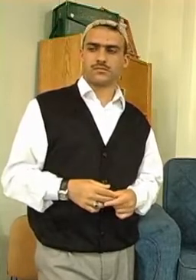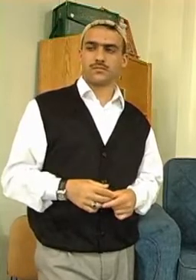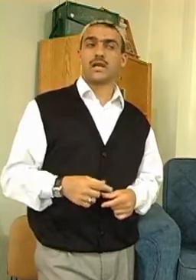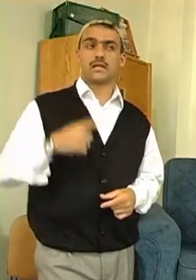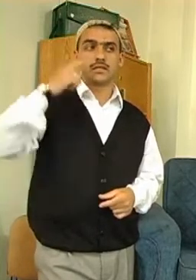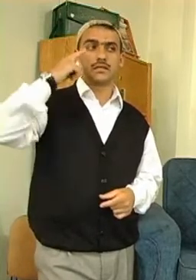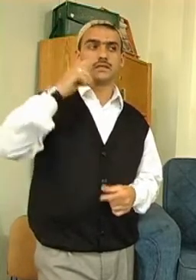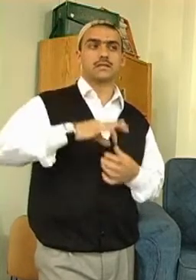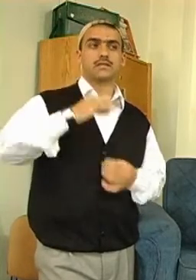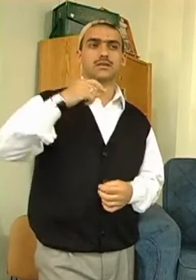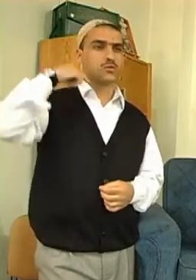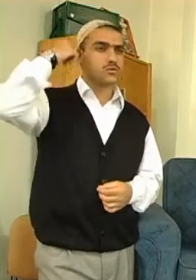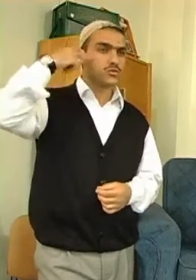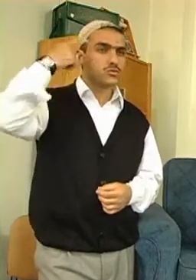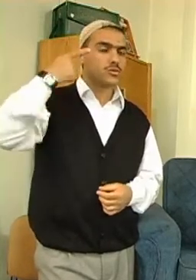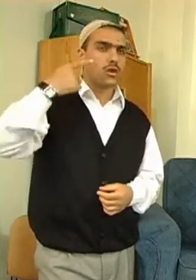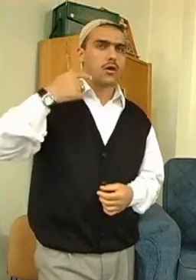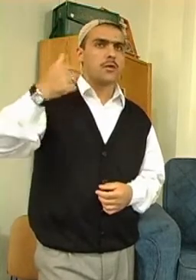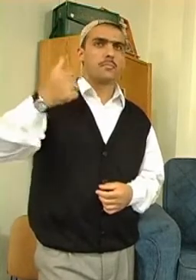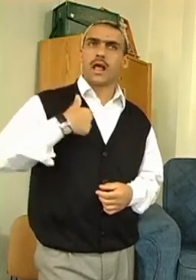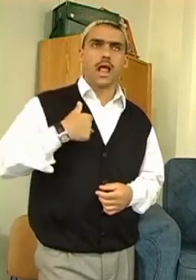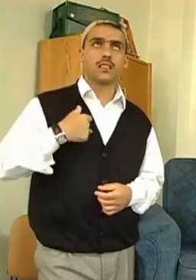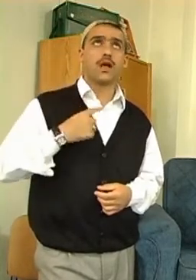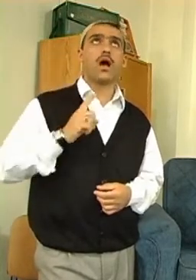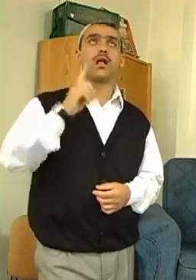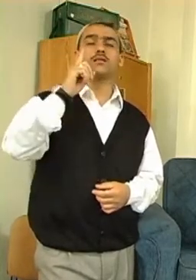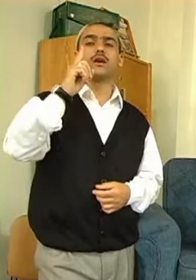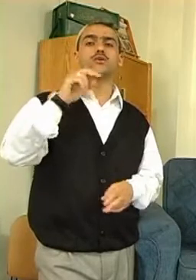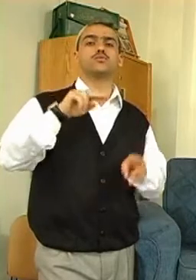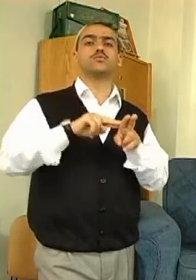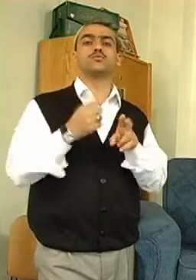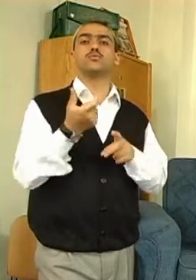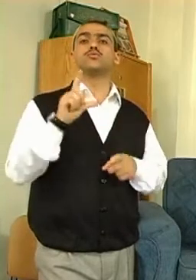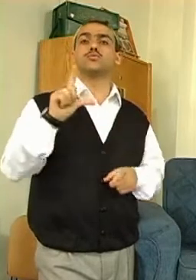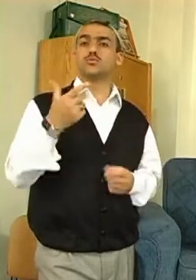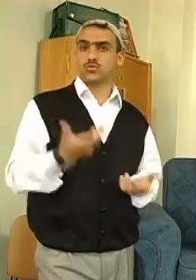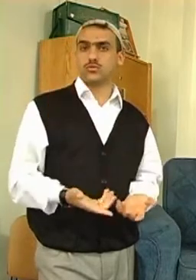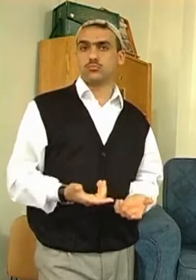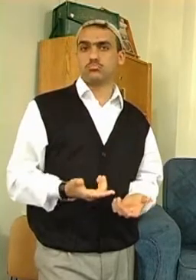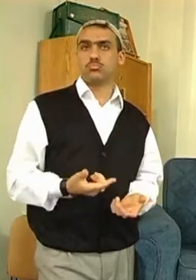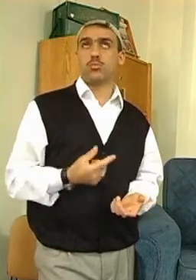mahlukuyum, rahmet ve keremine mazharım gibi manalarla